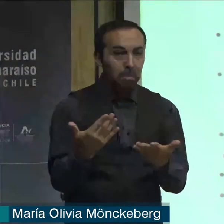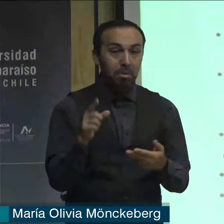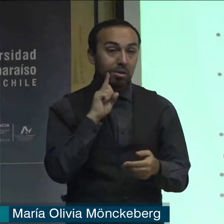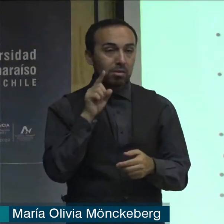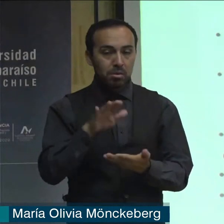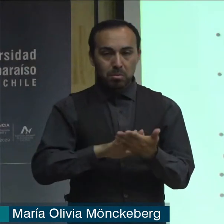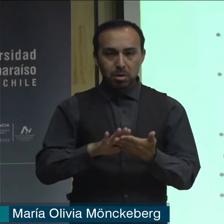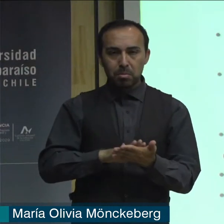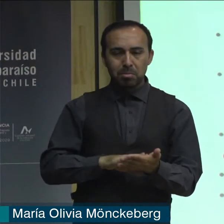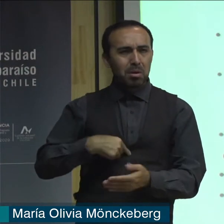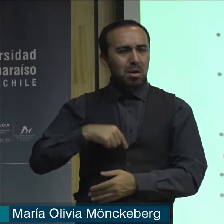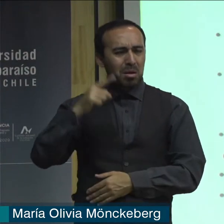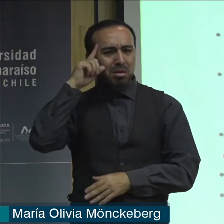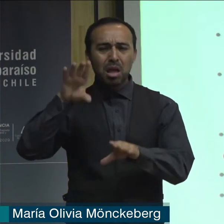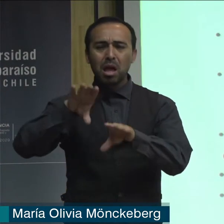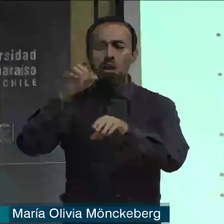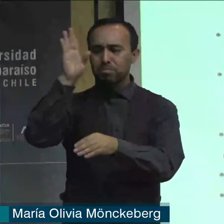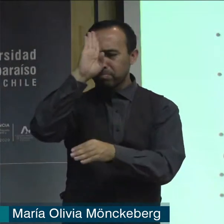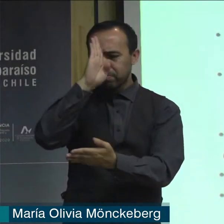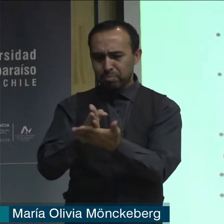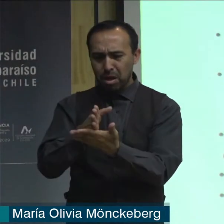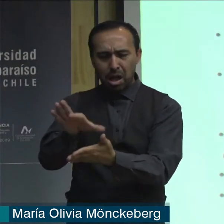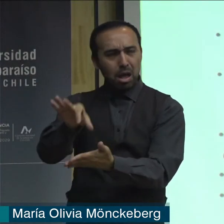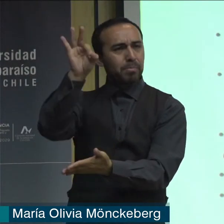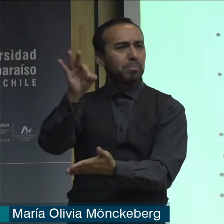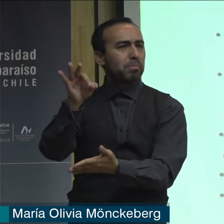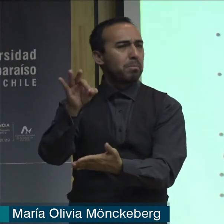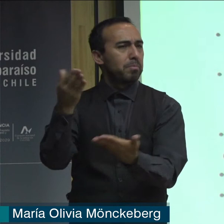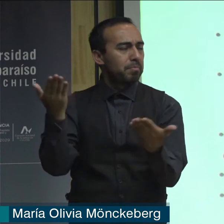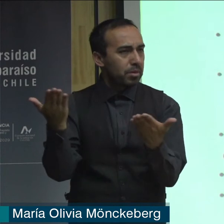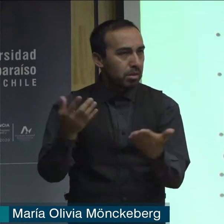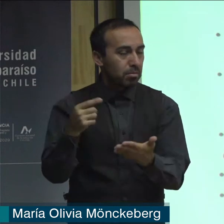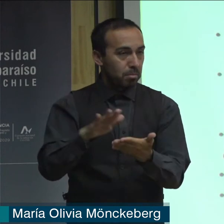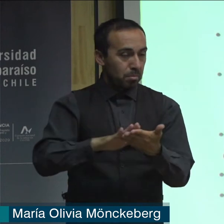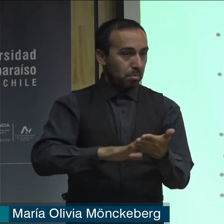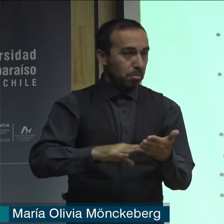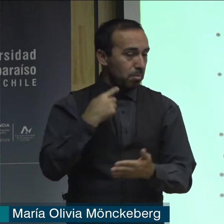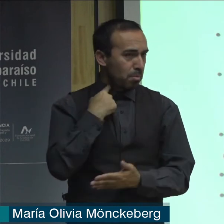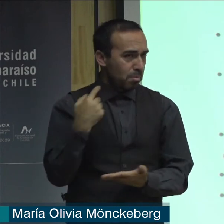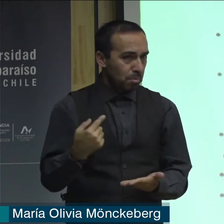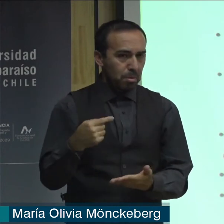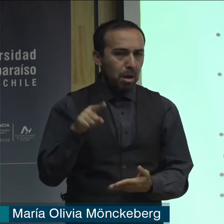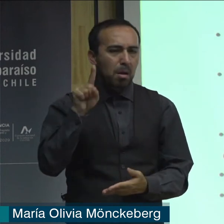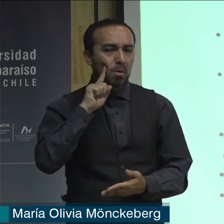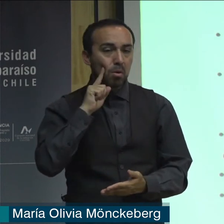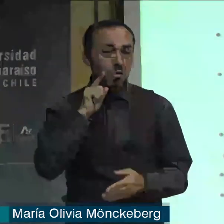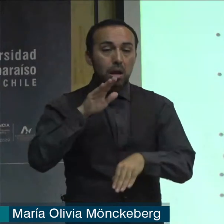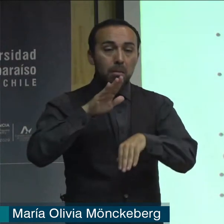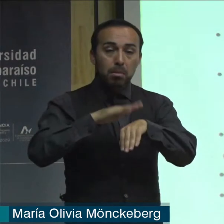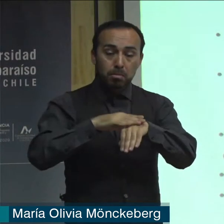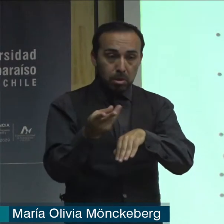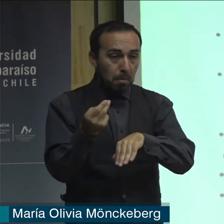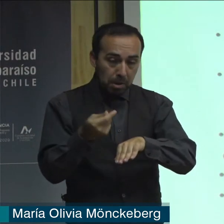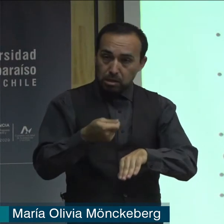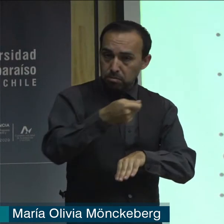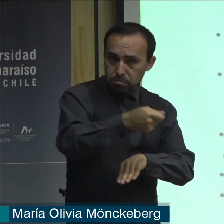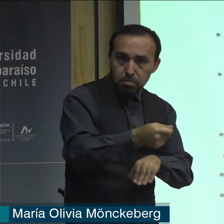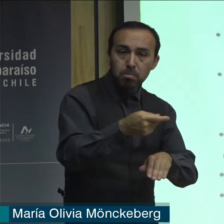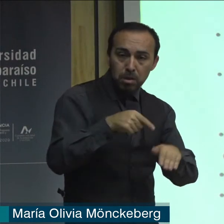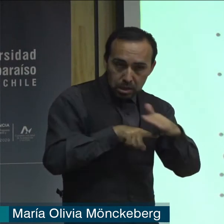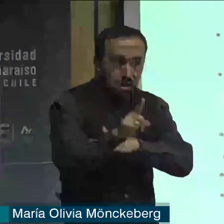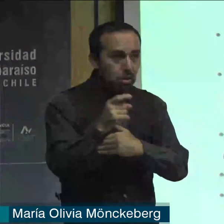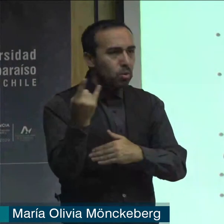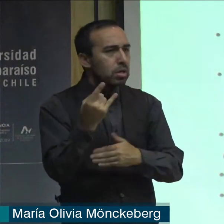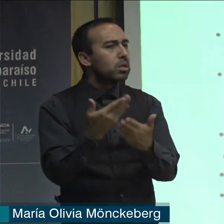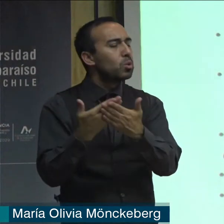que ver que iba a pasar con con la con el crédito Por ejemplo o con